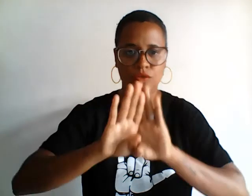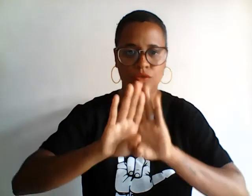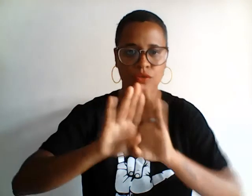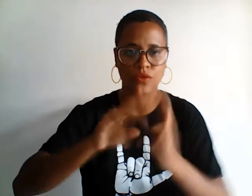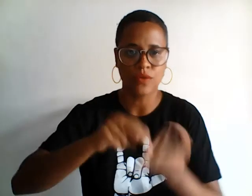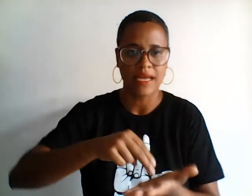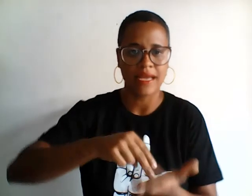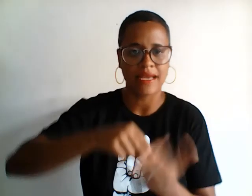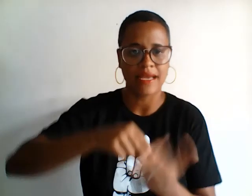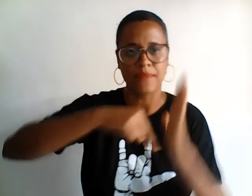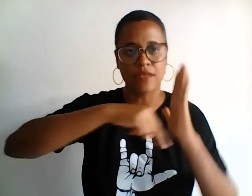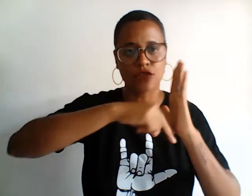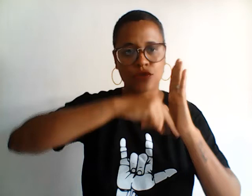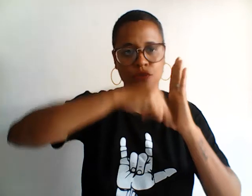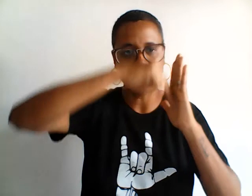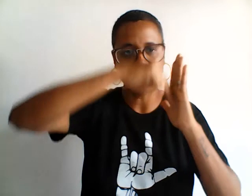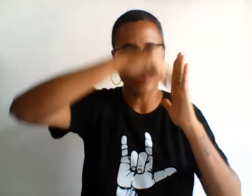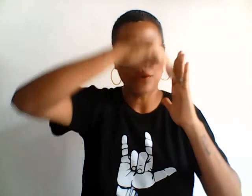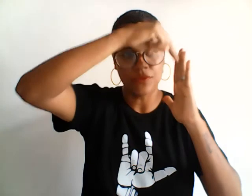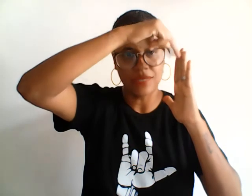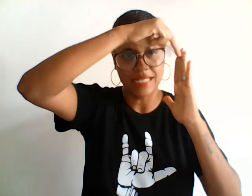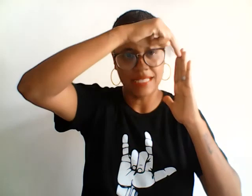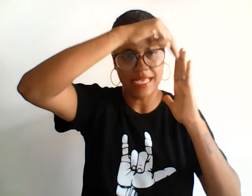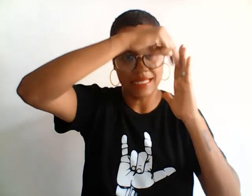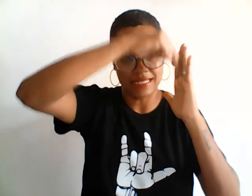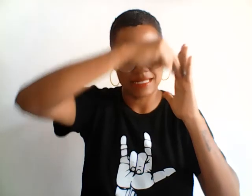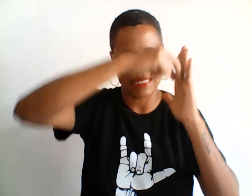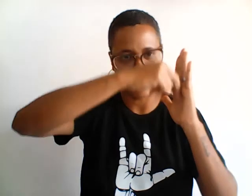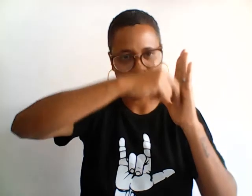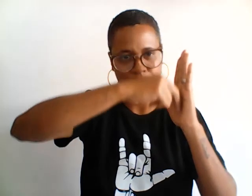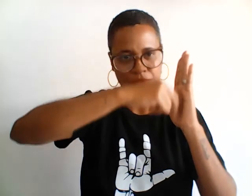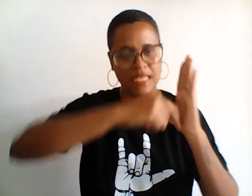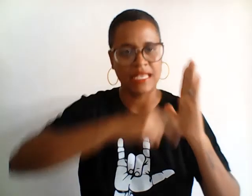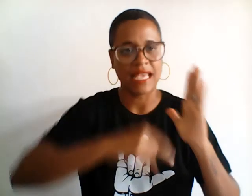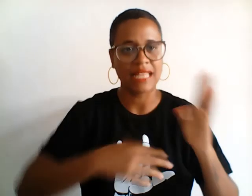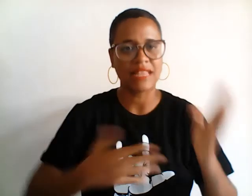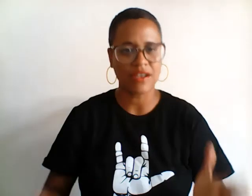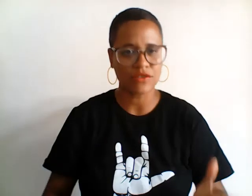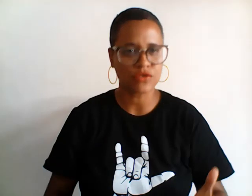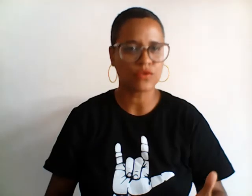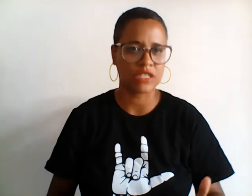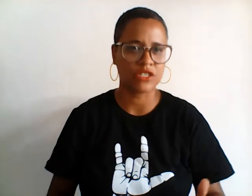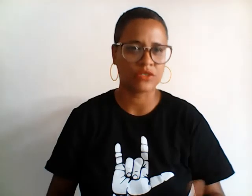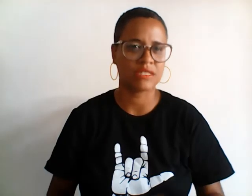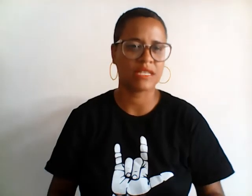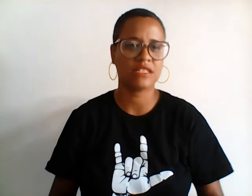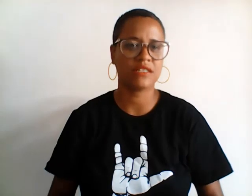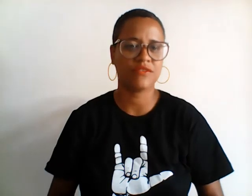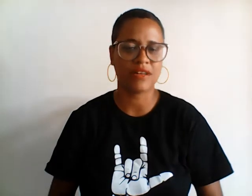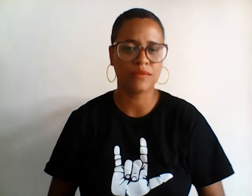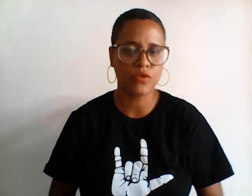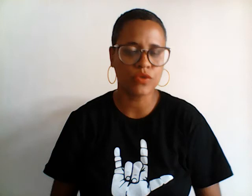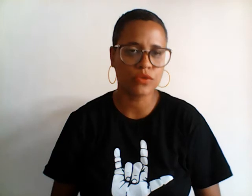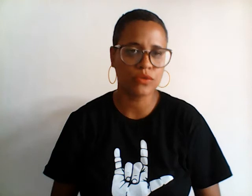fechou, subiu, né? Desceu. E aí tem vários contextos, né? A gente fala muito